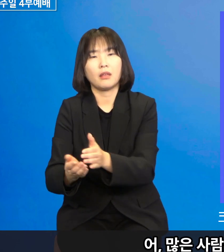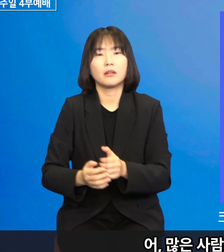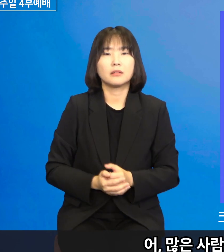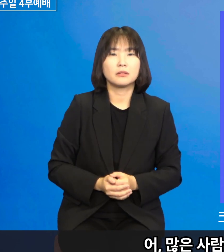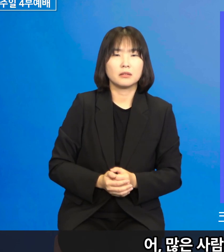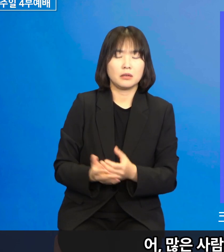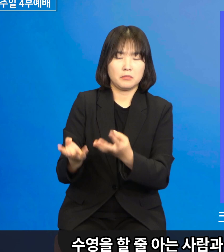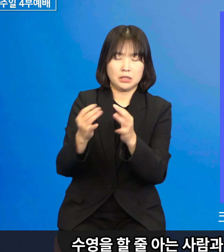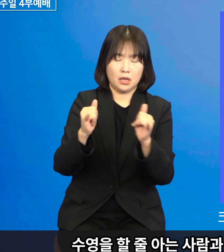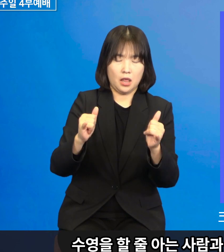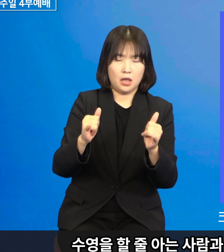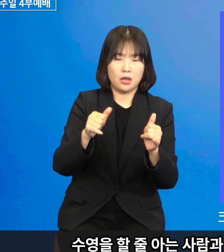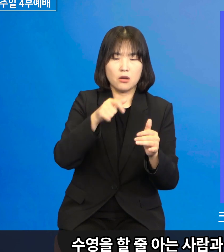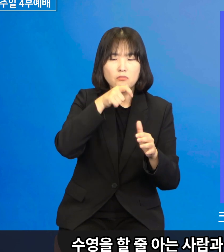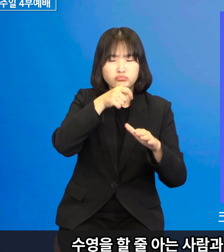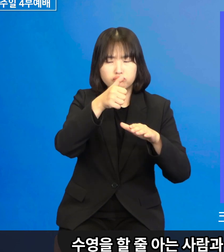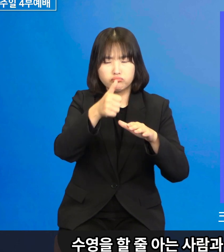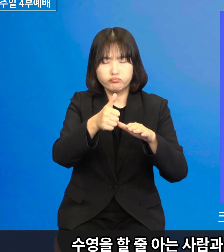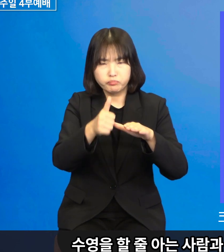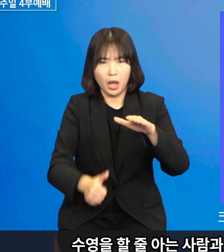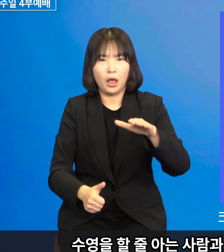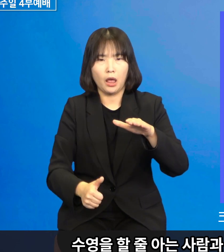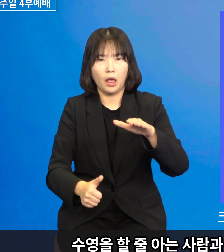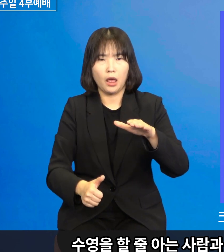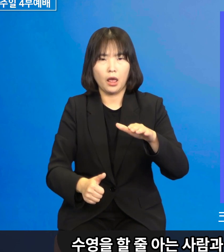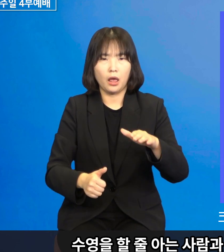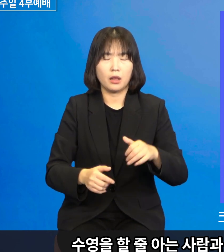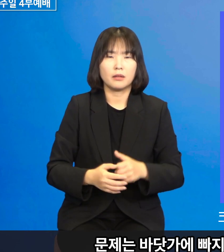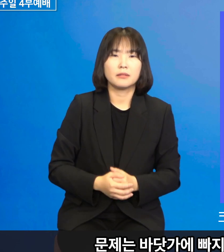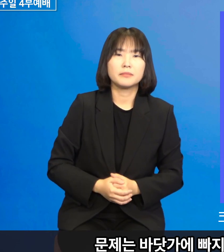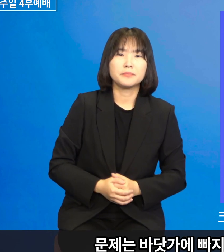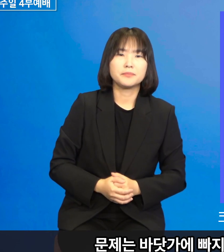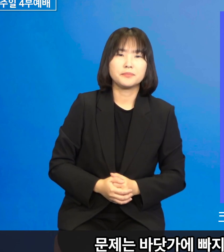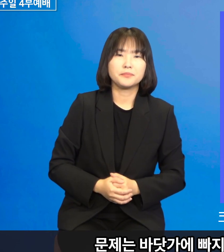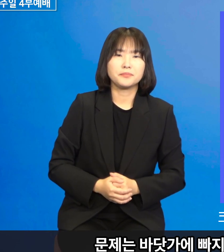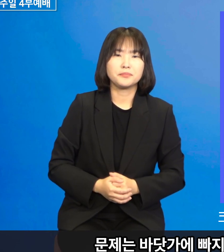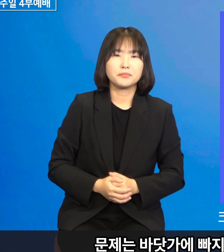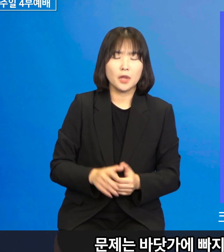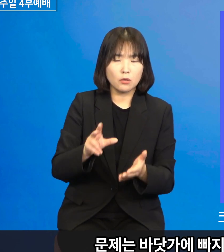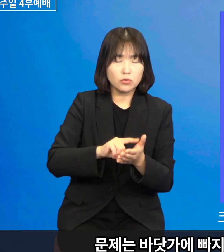많은 사람들이 빠졌습니다. 수영을 할 줄 아는 사람과 할 줄 없는 사람 다 있었는데